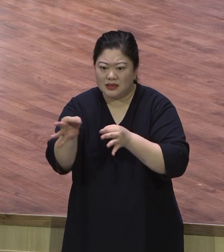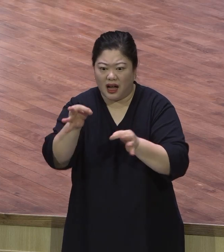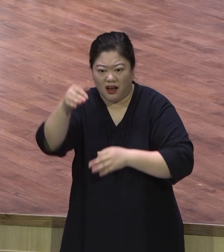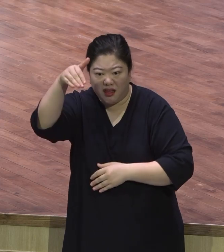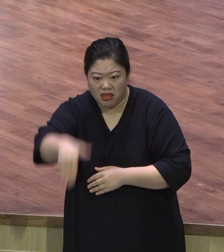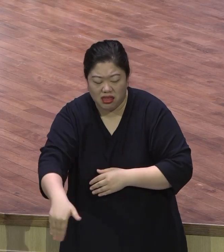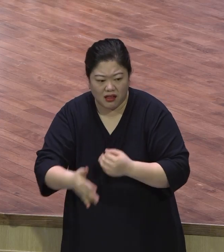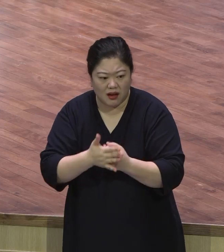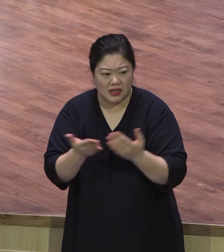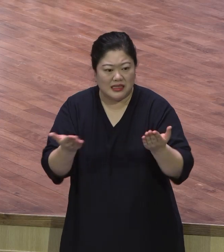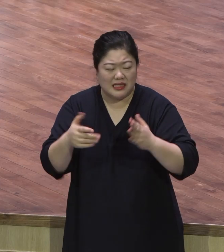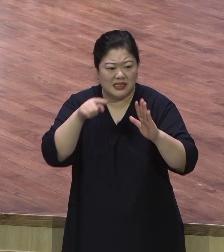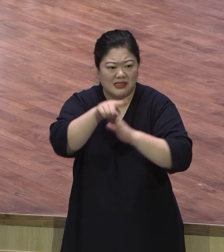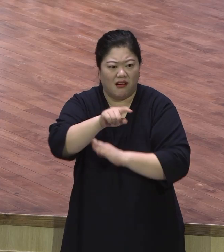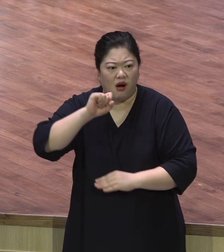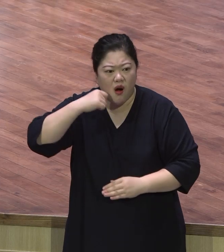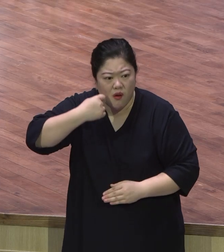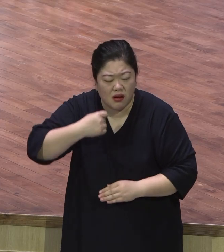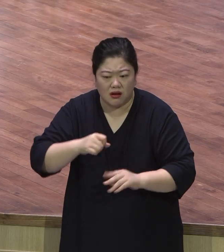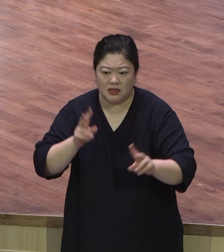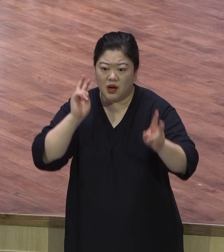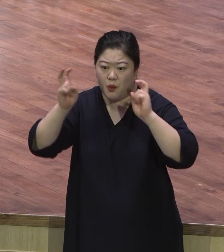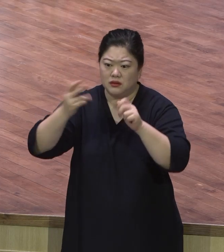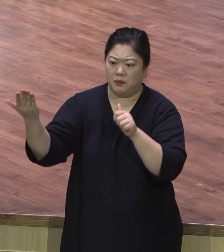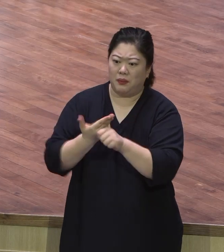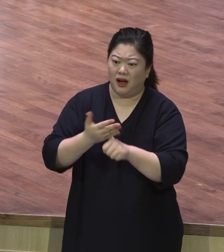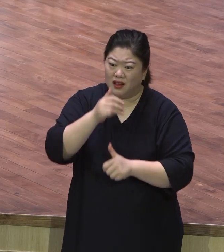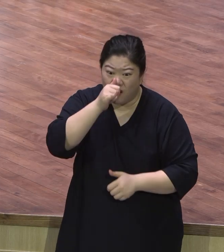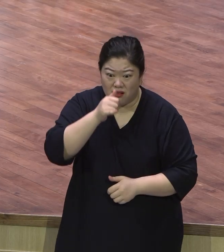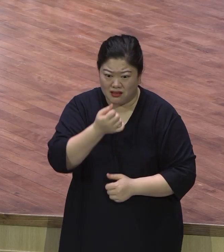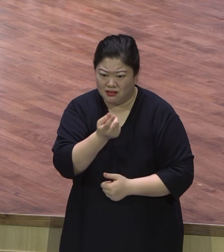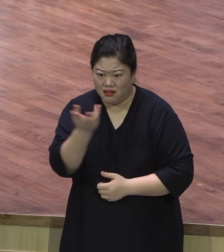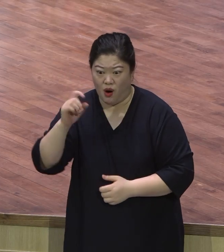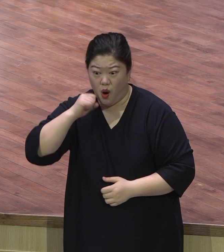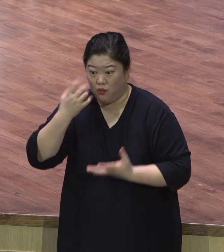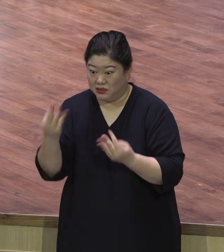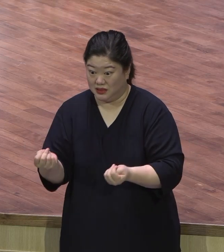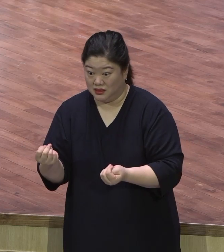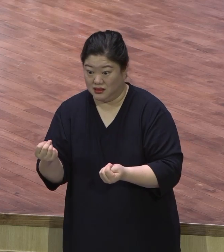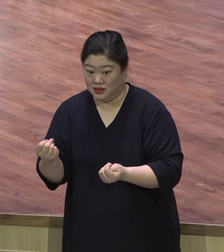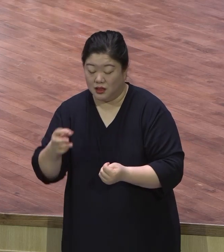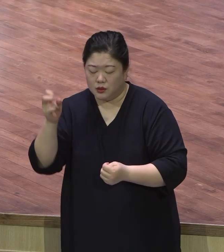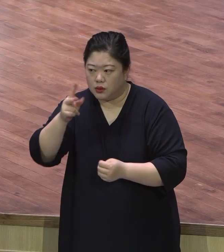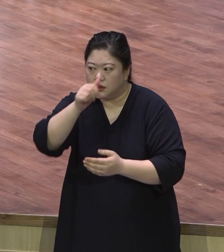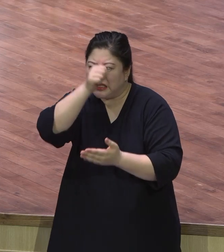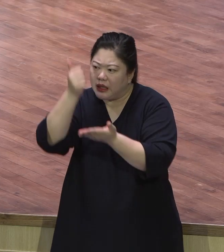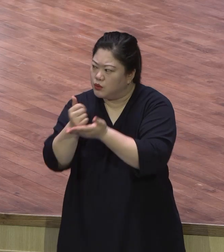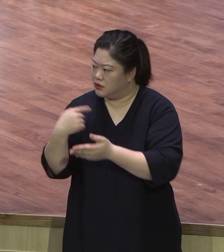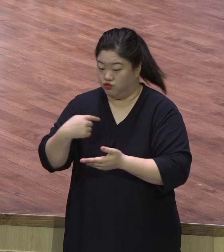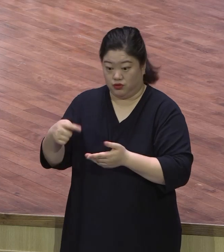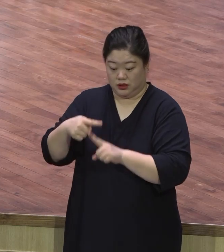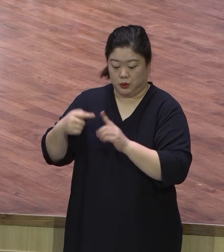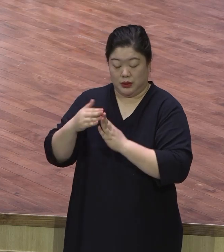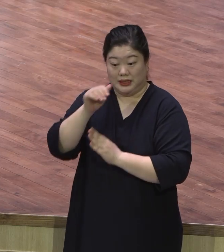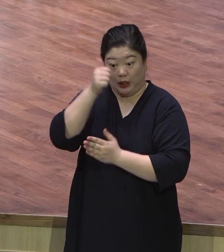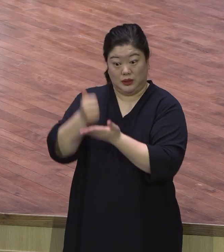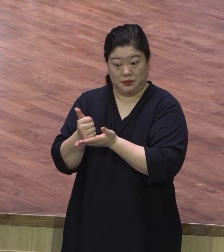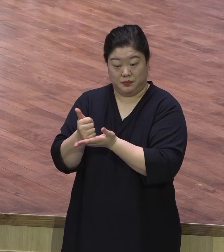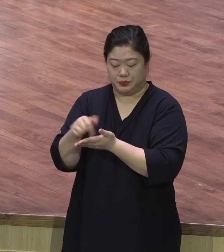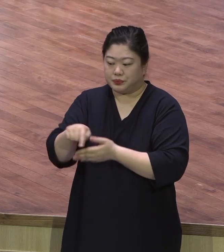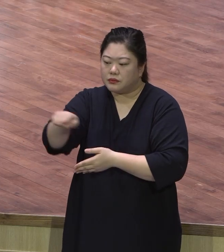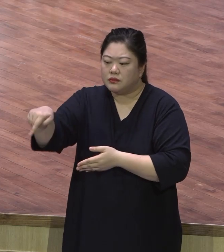그런 분들이 많습니다. 그래서 제가 참 우리 지금 장로님들 지금 다 나오지도 못하고 어려움을 당하는데 다음 주 중에